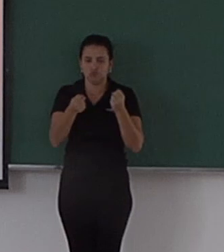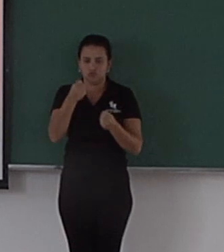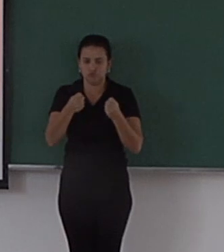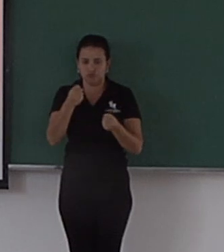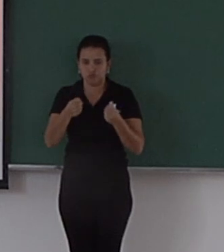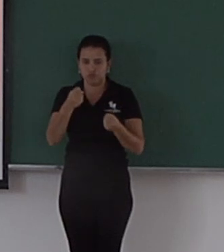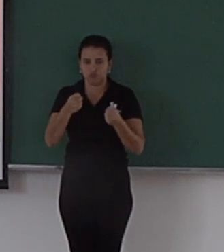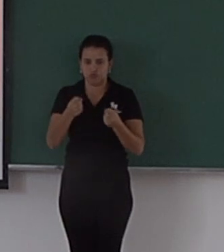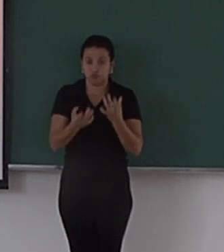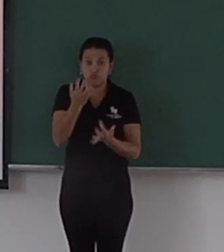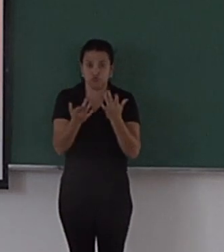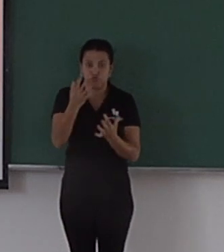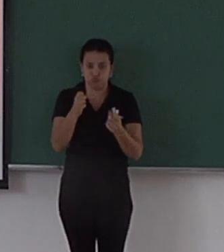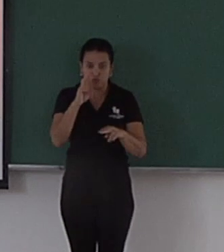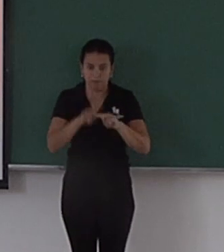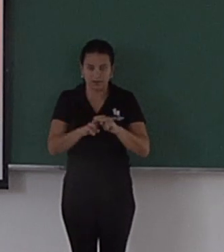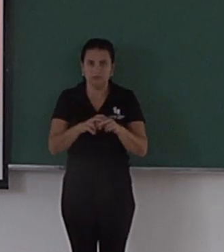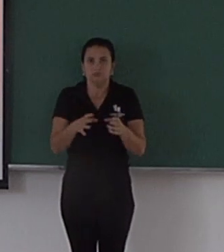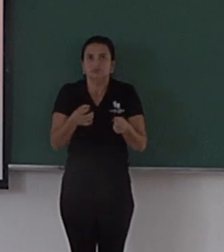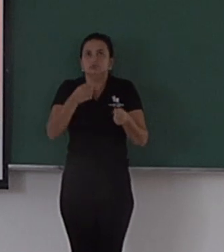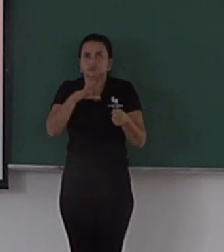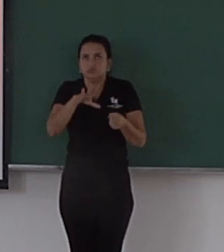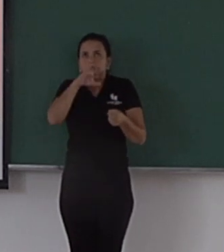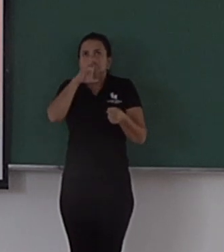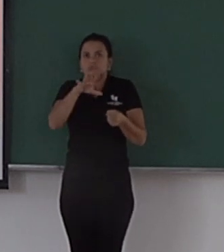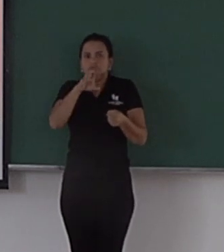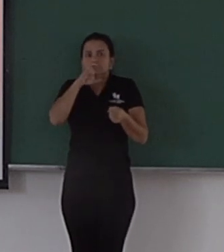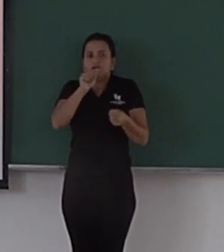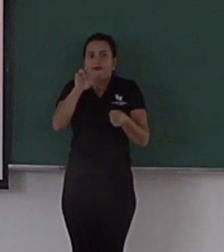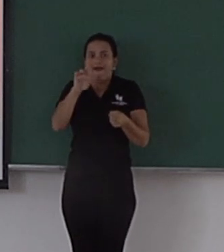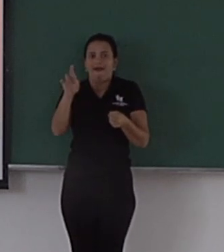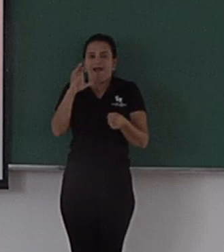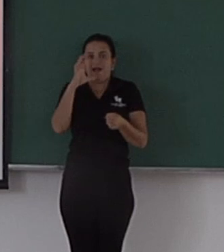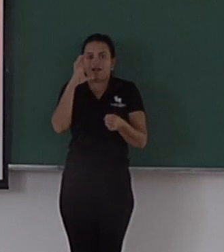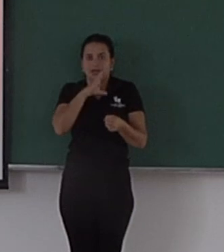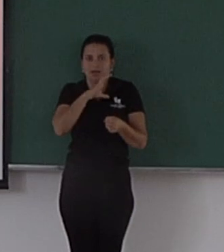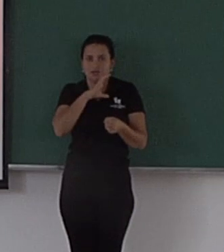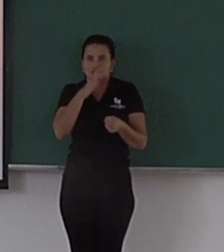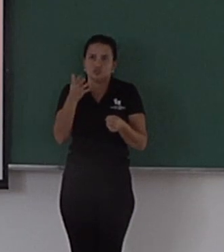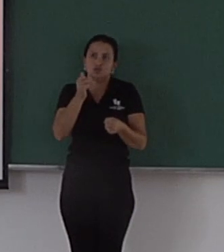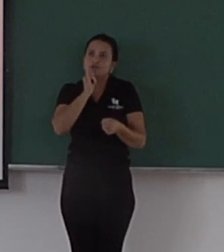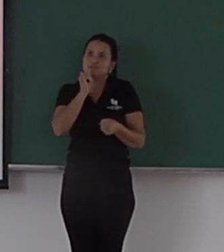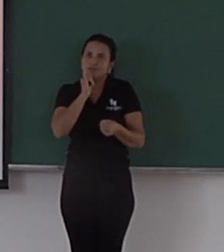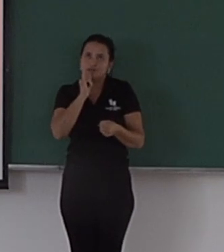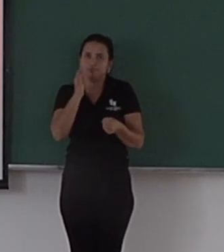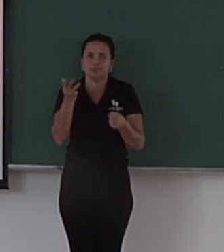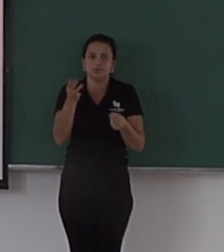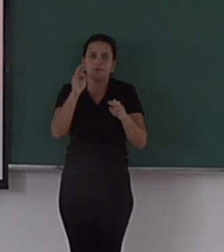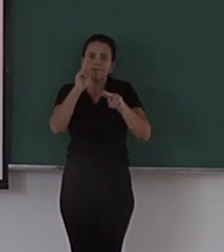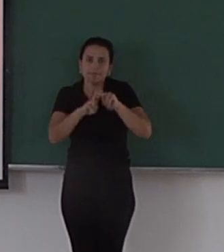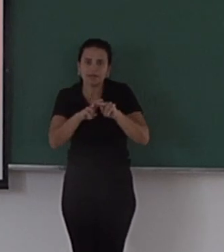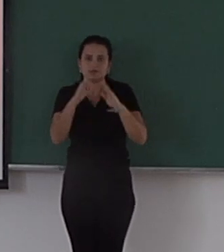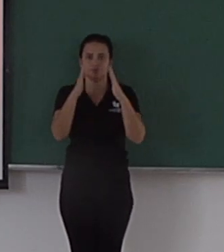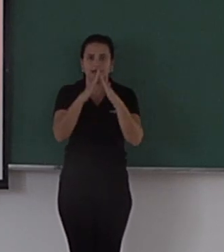O automóvel está pegando fogo, o cara fica ali, ele respira aquele ar superaquecido. Ou então ele está preso num prédio, numa casa. Se ele